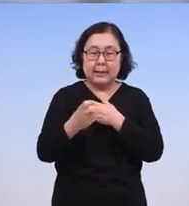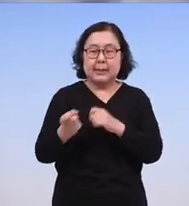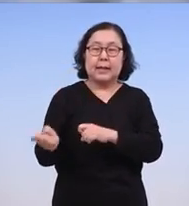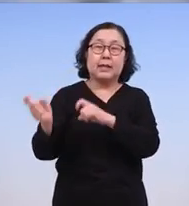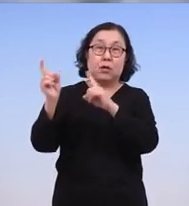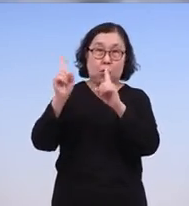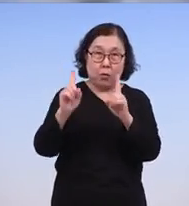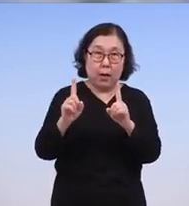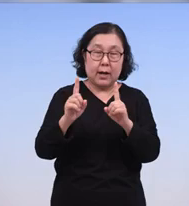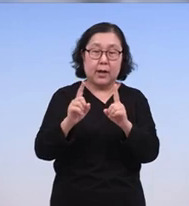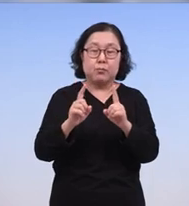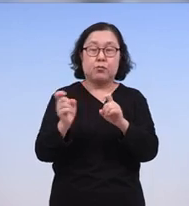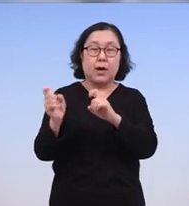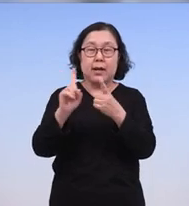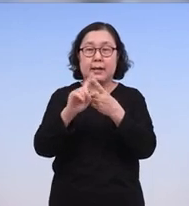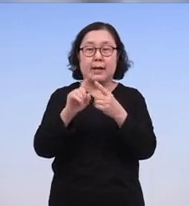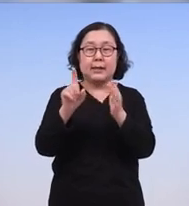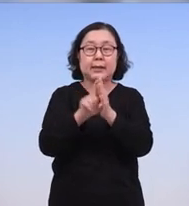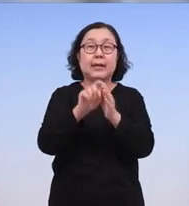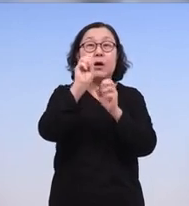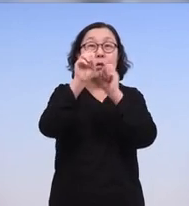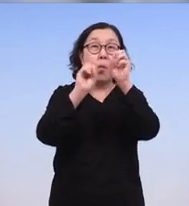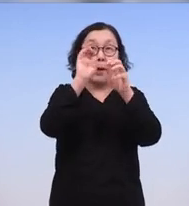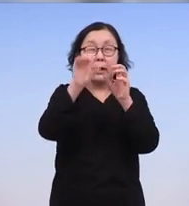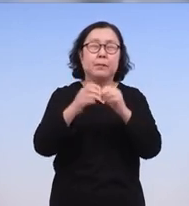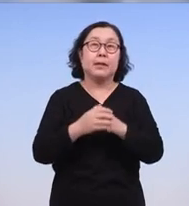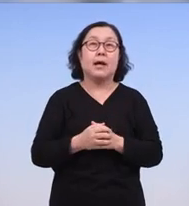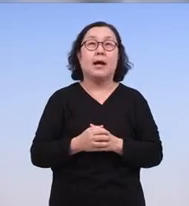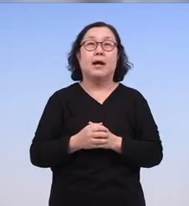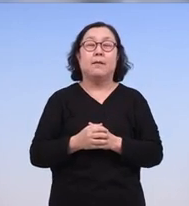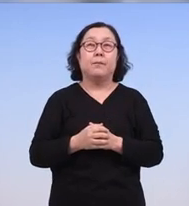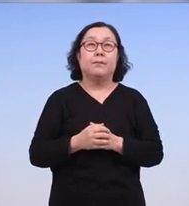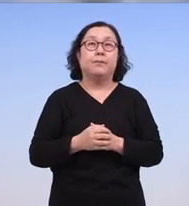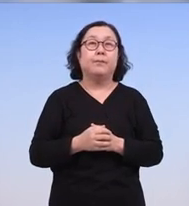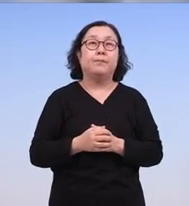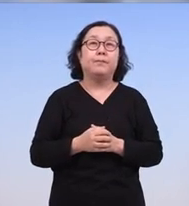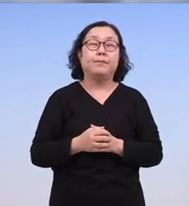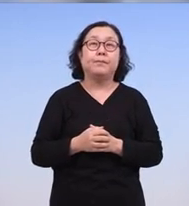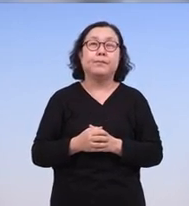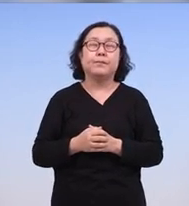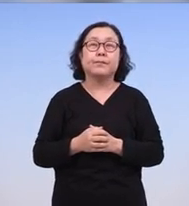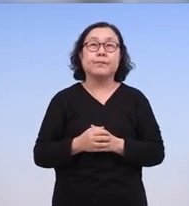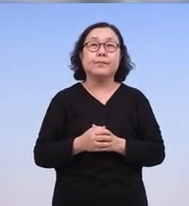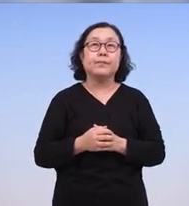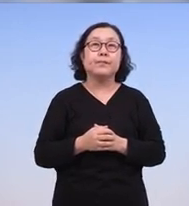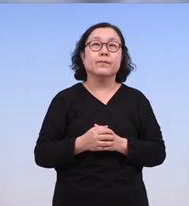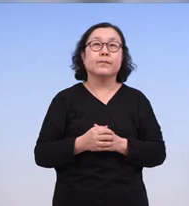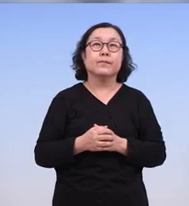사는 것과 이 부활에 대한 신앙 고백인데요. 근데 여기서 한 가지 점검할 게 있습니다.